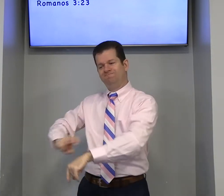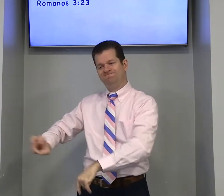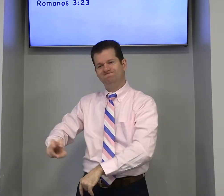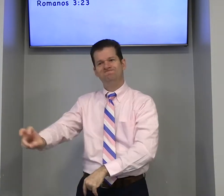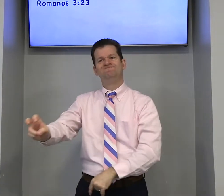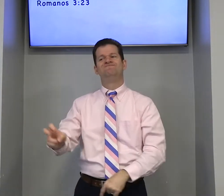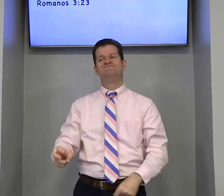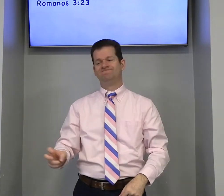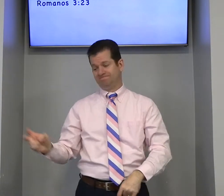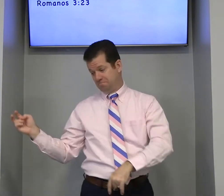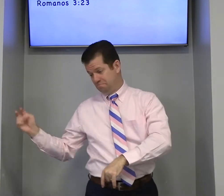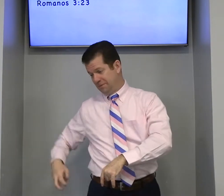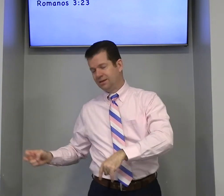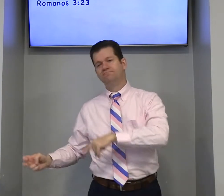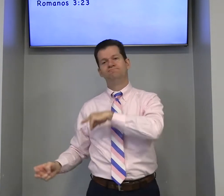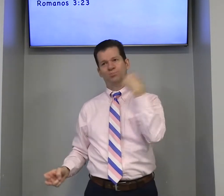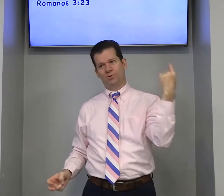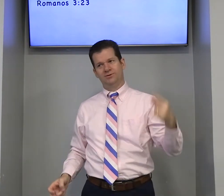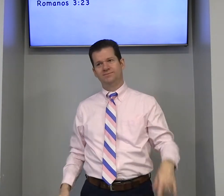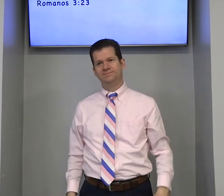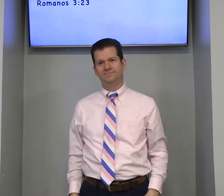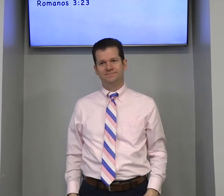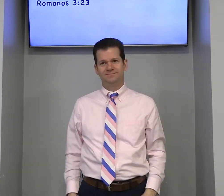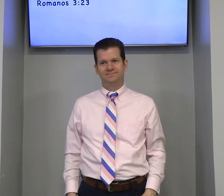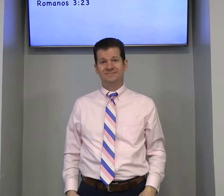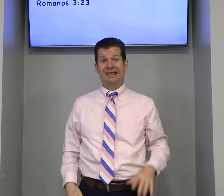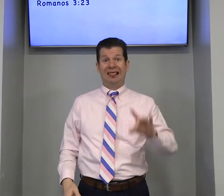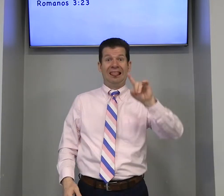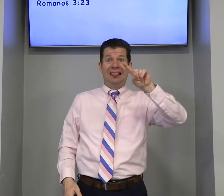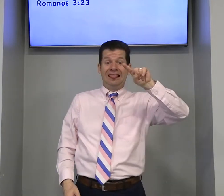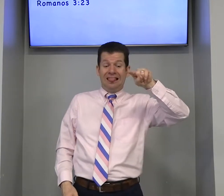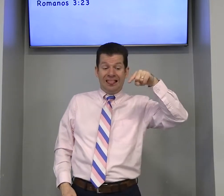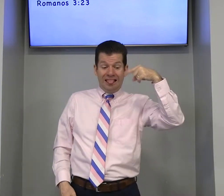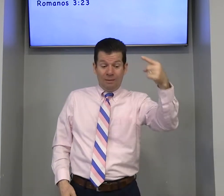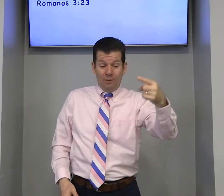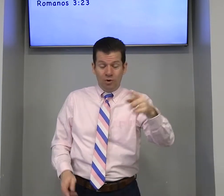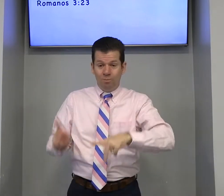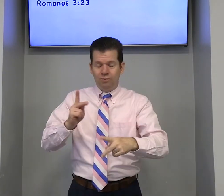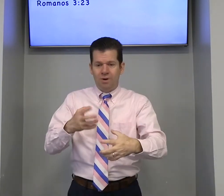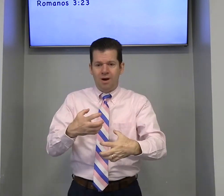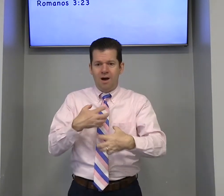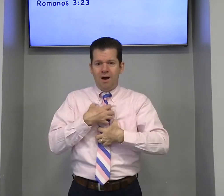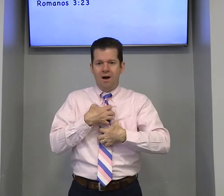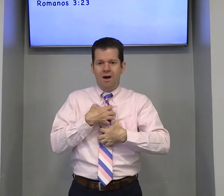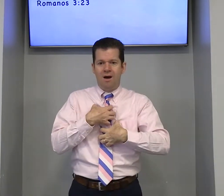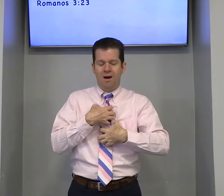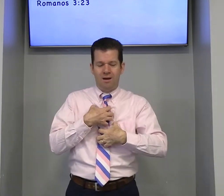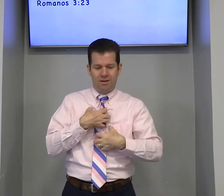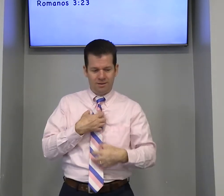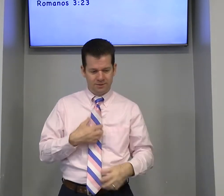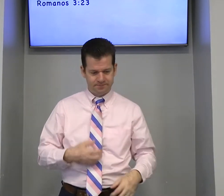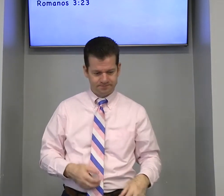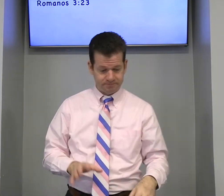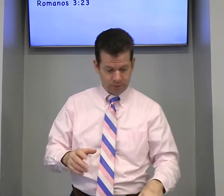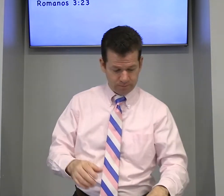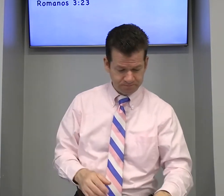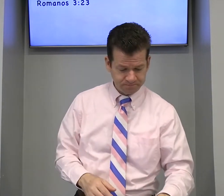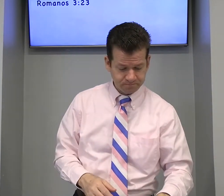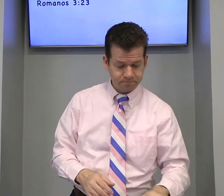Deus, eles levaram castigo. Igual essa serpente, Deus mandou que a serpente